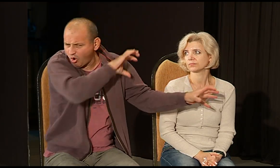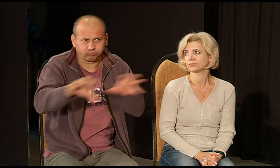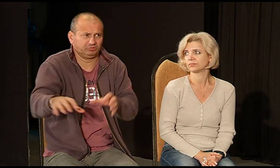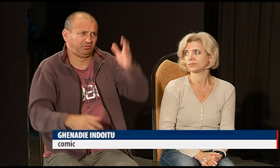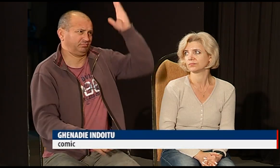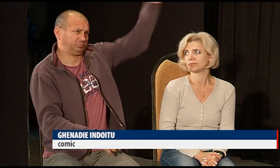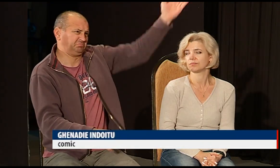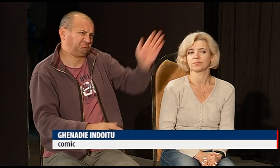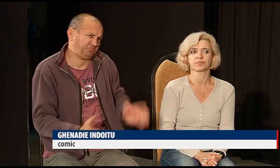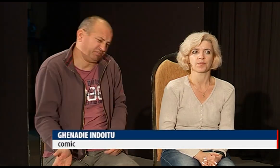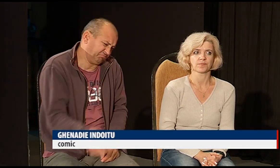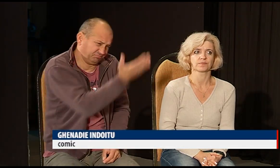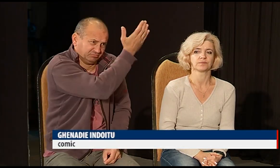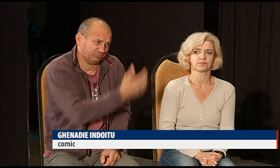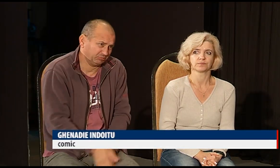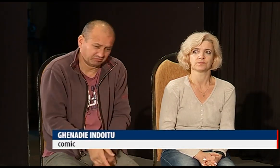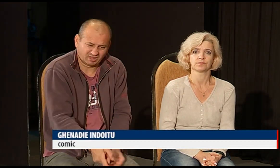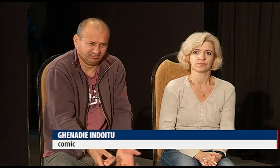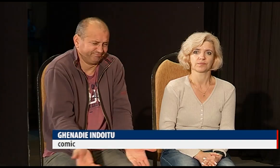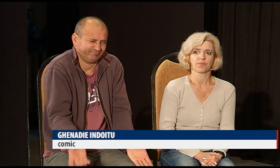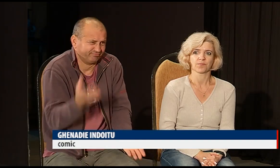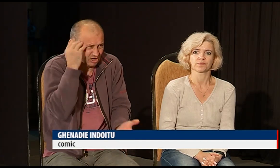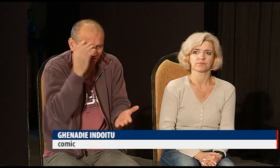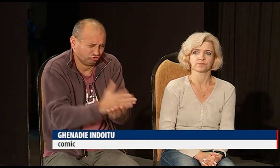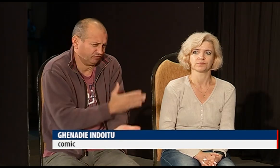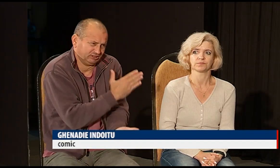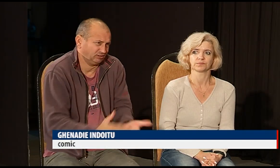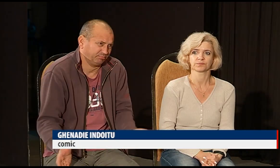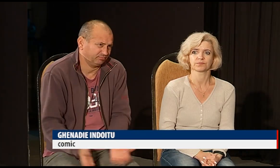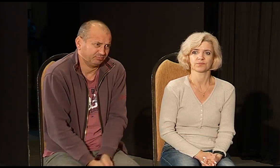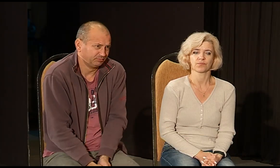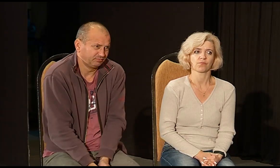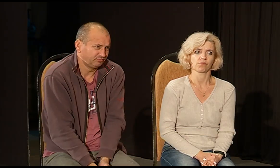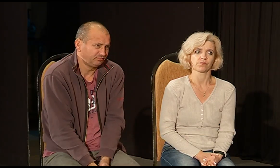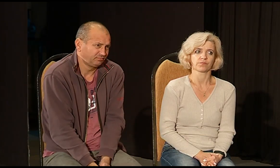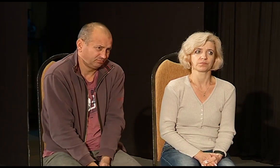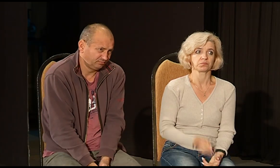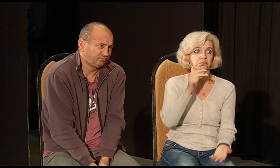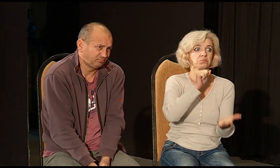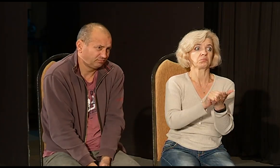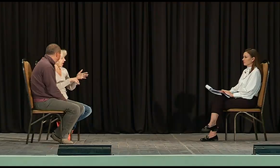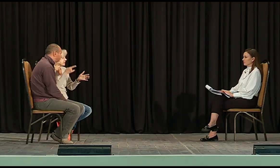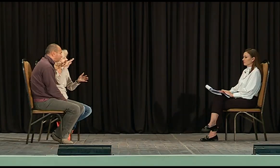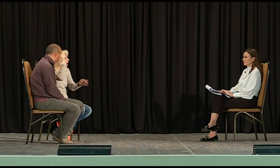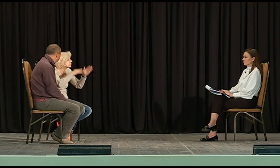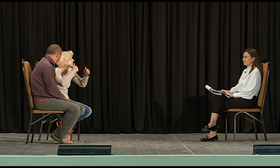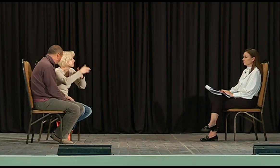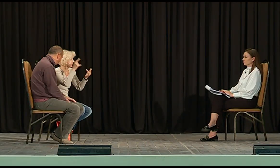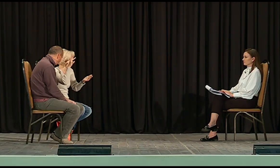are viitor, acolo statul are grijă, a să aibă grijă de dânsa, la ce și eu n-a să-i pot oferi aici, la noi în țară. Și ea ca și